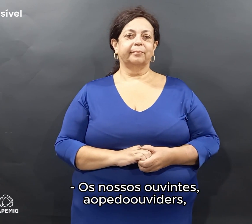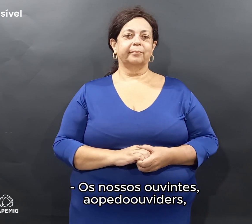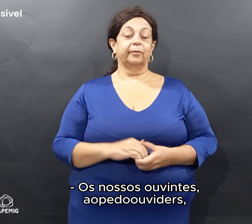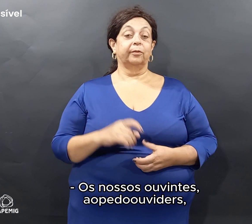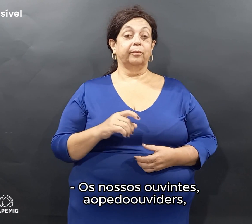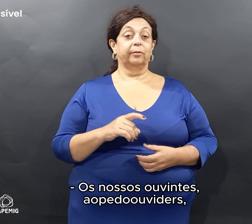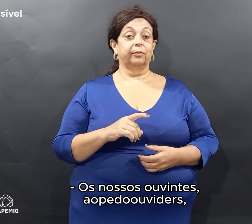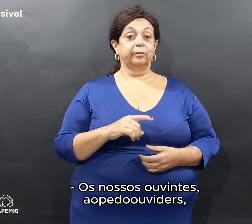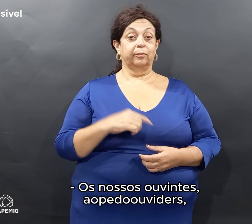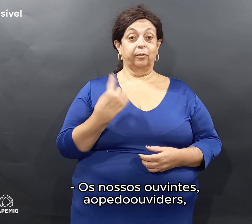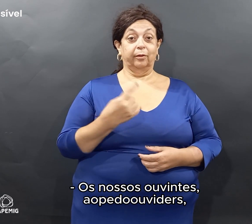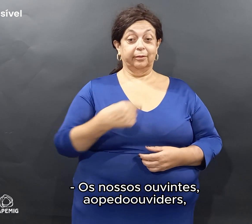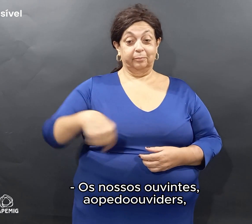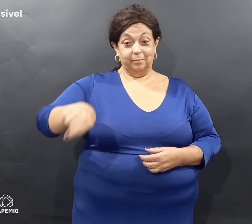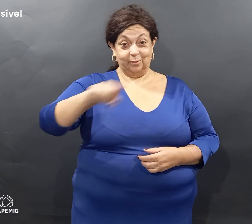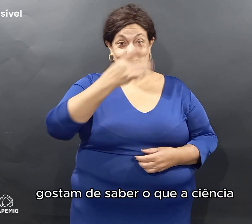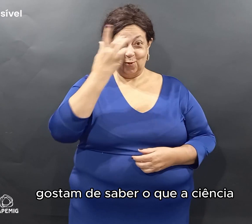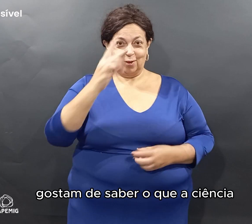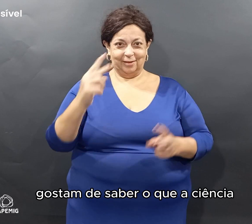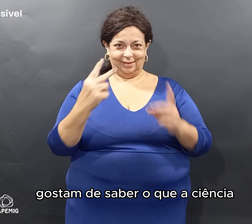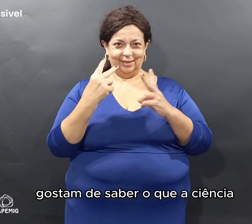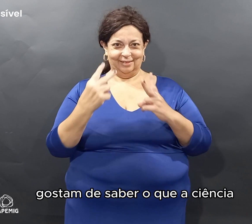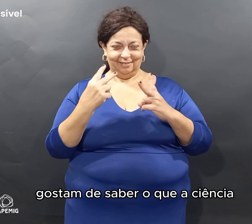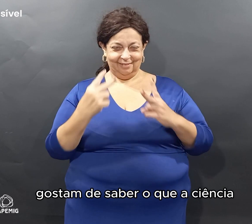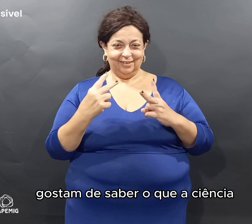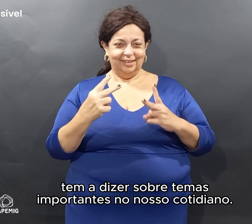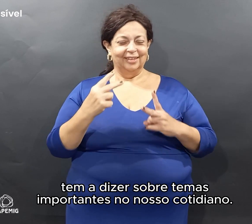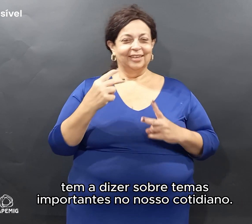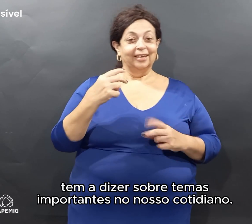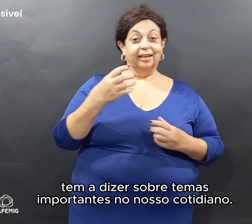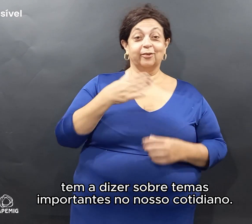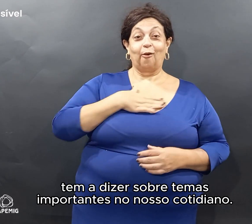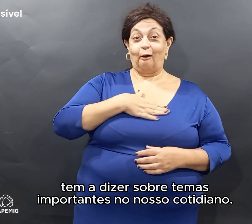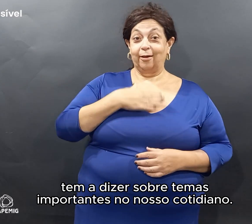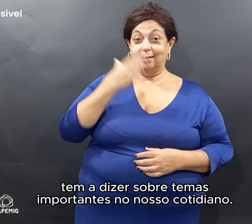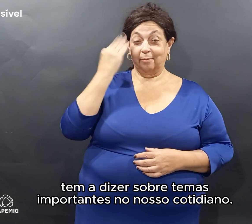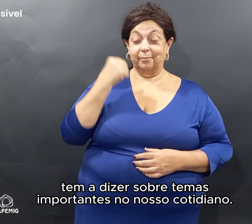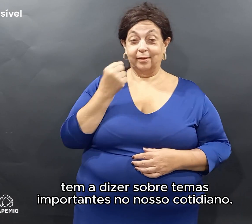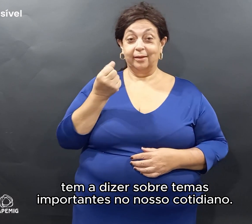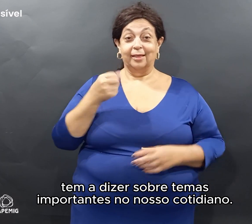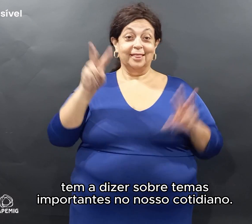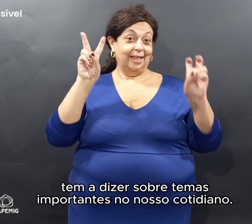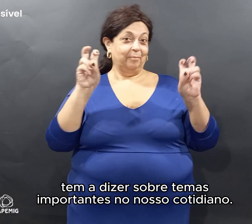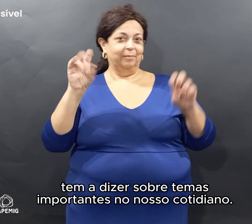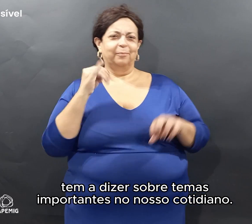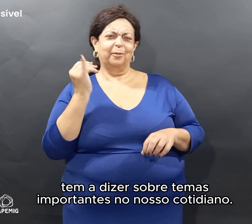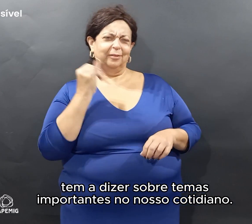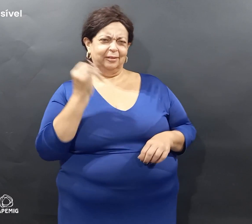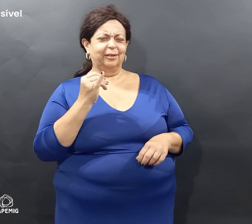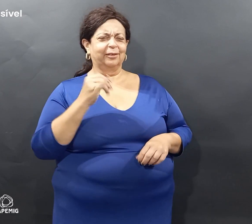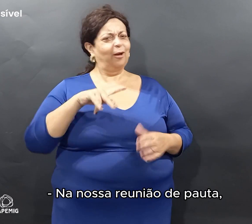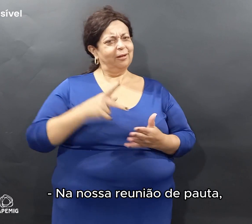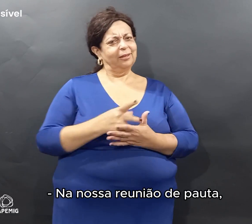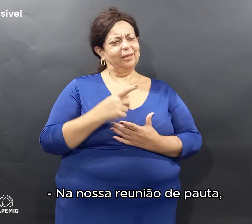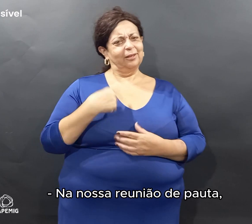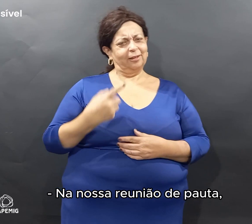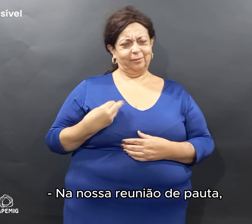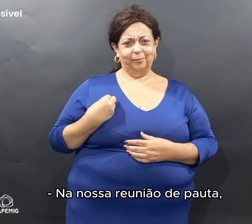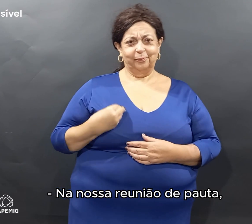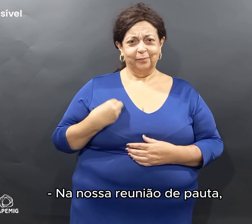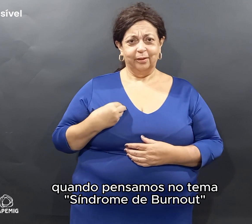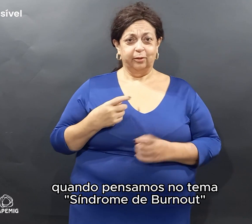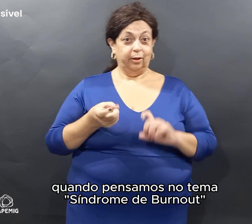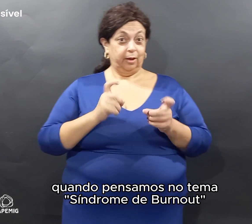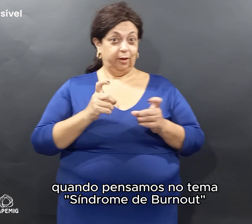Os nossos ouvintes ao Pé do Ouviders gostam de saber o que a ciência tem a dizer sobre temas importantes no nosso cotidiano. Na nossa reunião